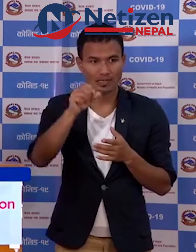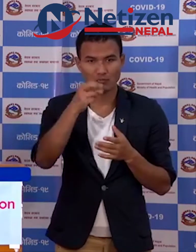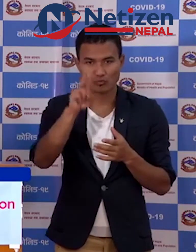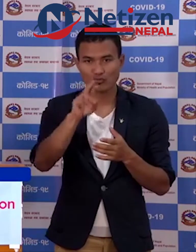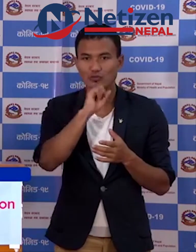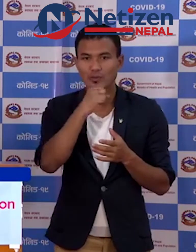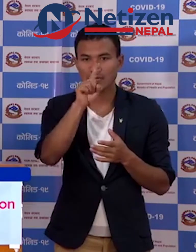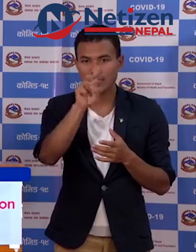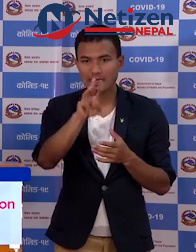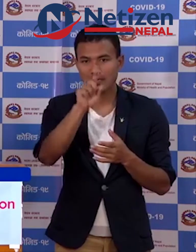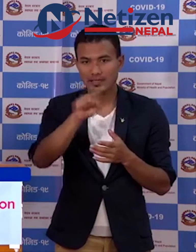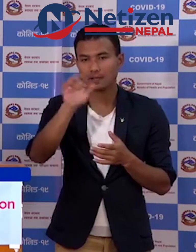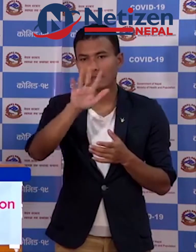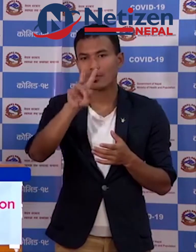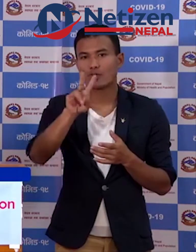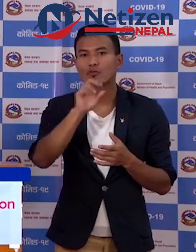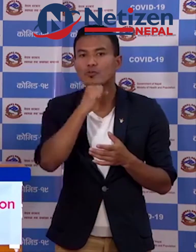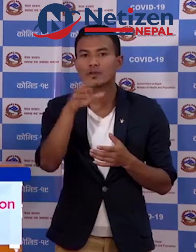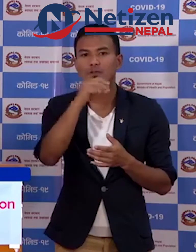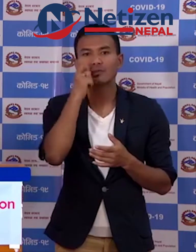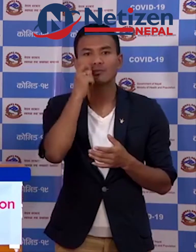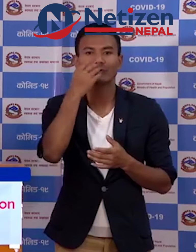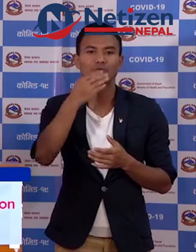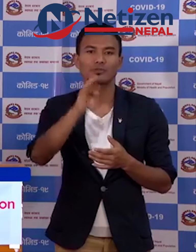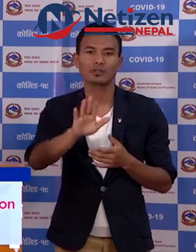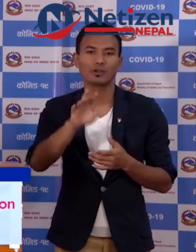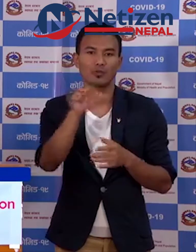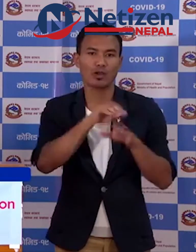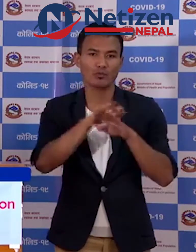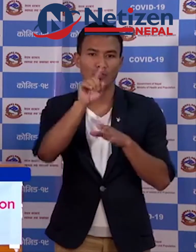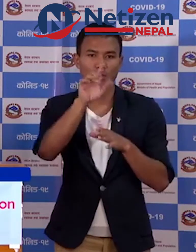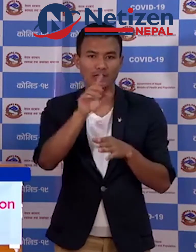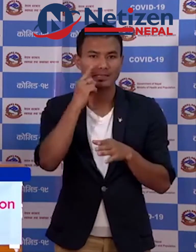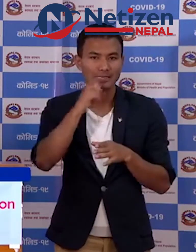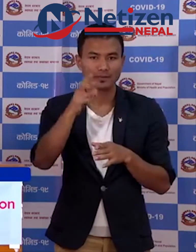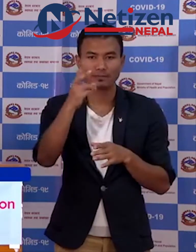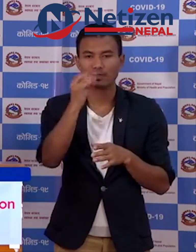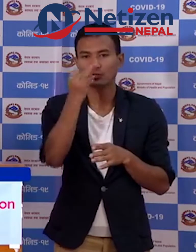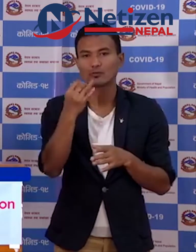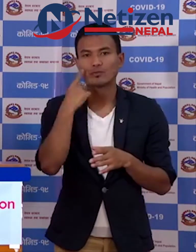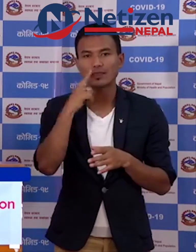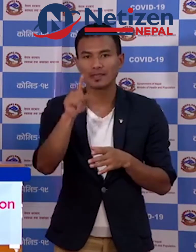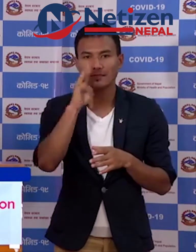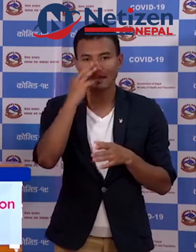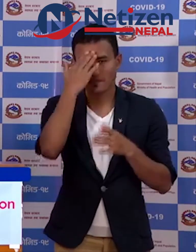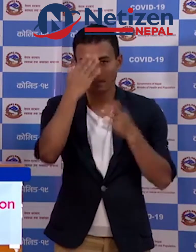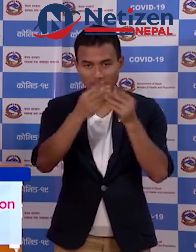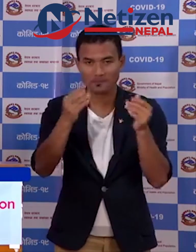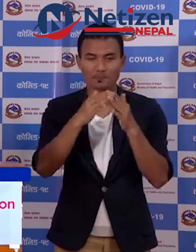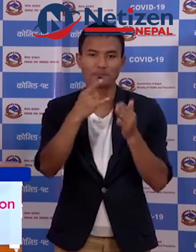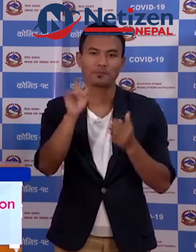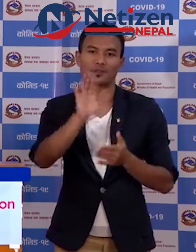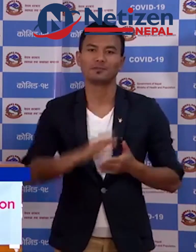उमेर 13-52 वर्षको सबै पुरुष हुनुहुन्छ र उहाँहरू 15-20 दिनमा डिस्चार्ज हुनुभएको